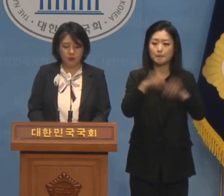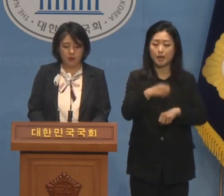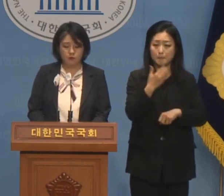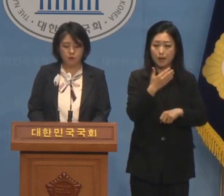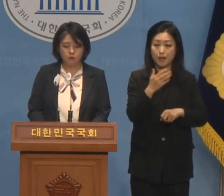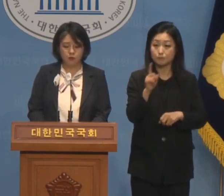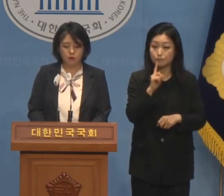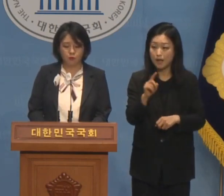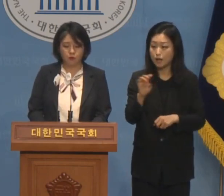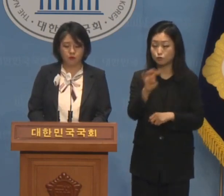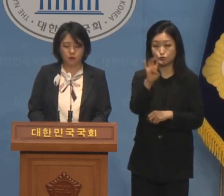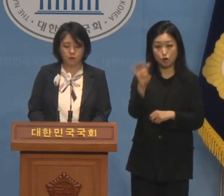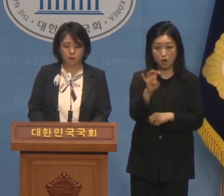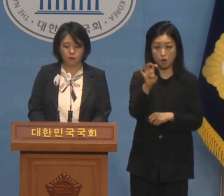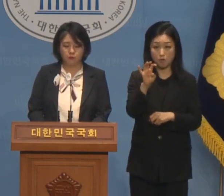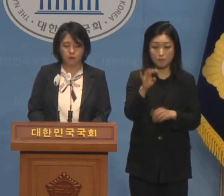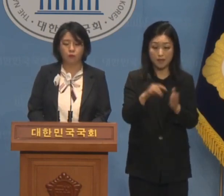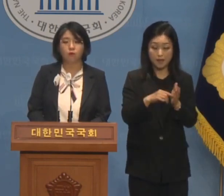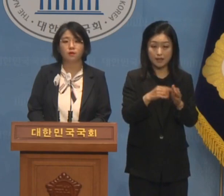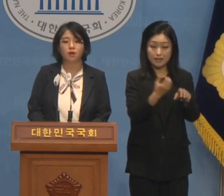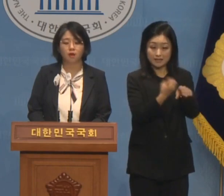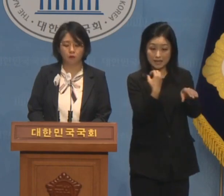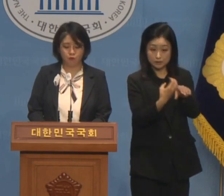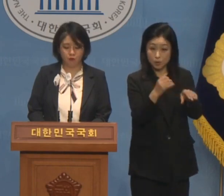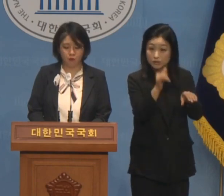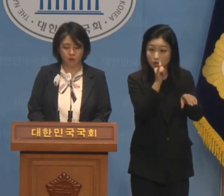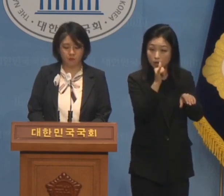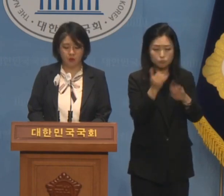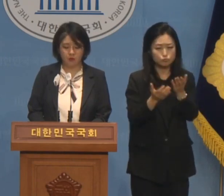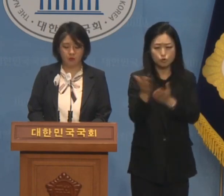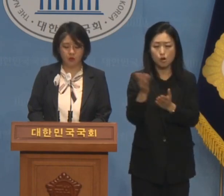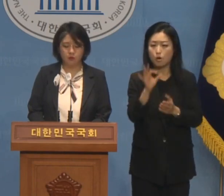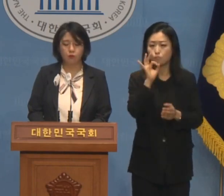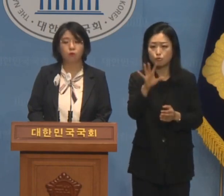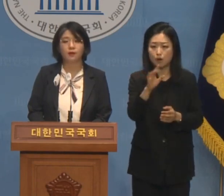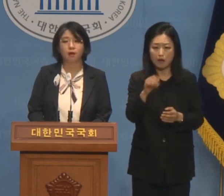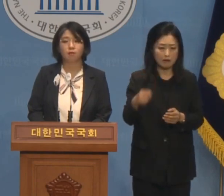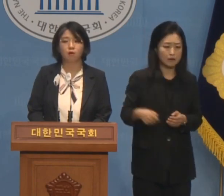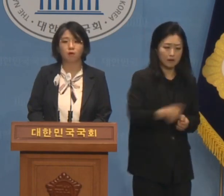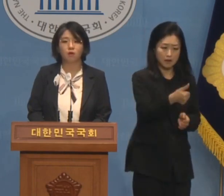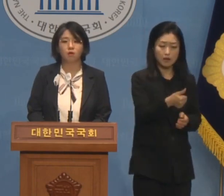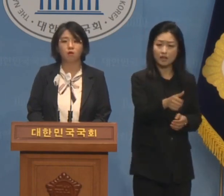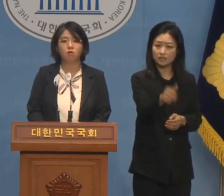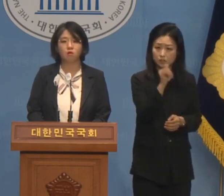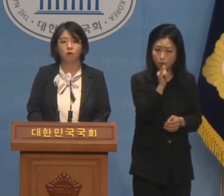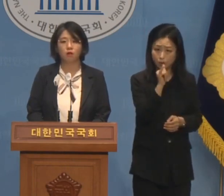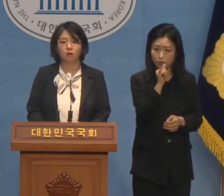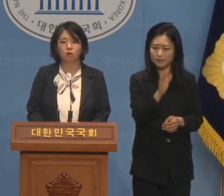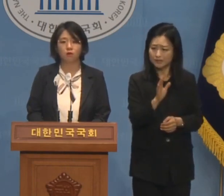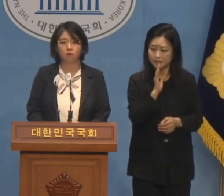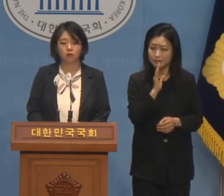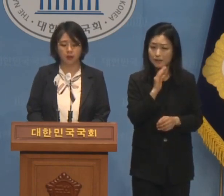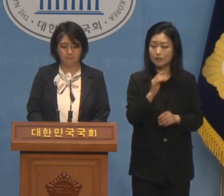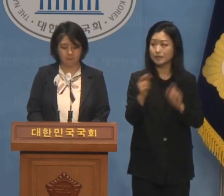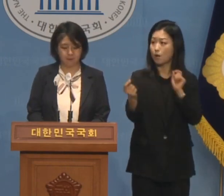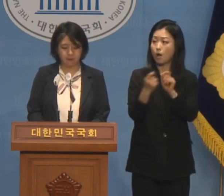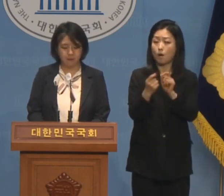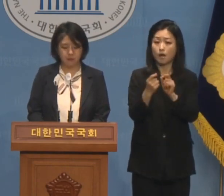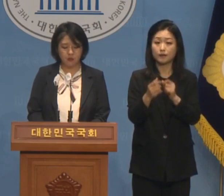유럽연합의 탄소 국경 조정제도 도입으로 세계 무역 공급망에서 탄소 장벽이 현실화되고